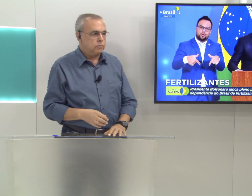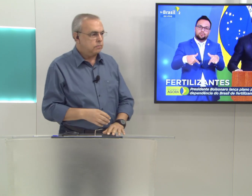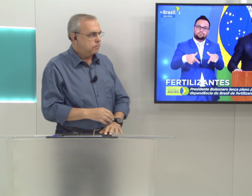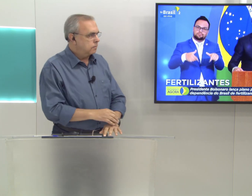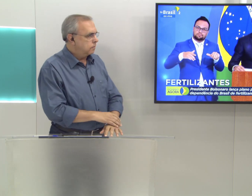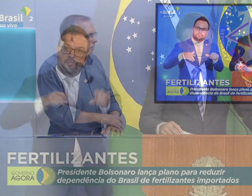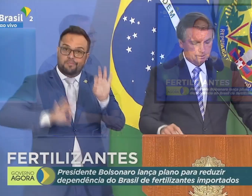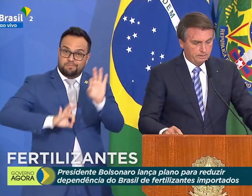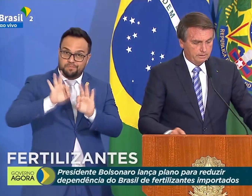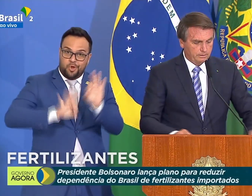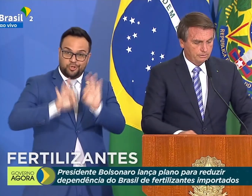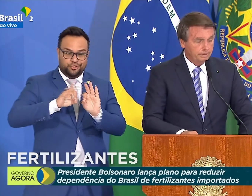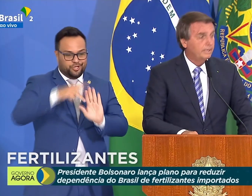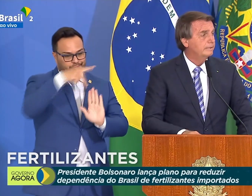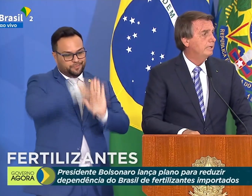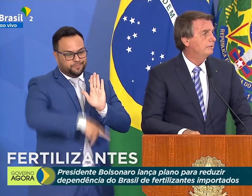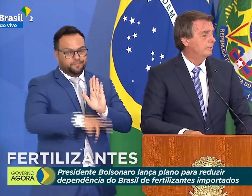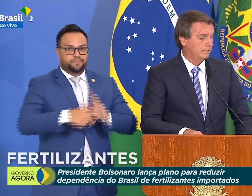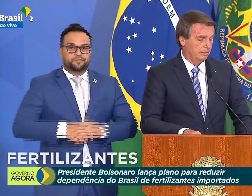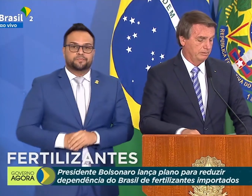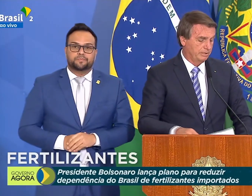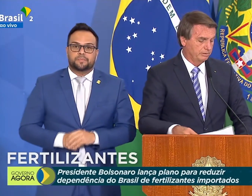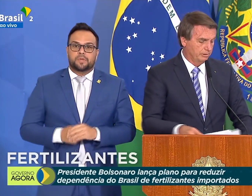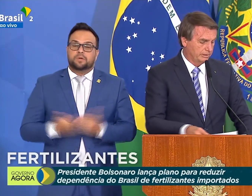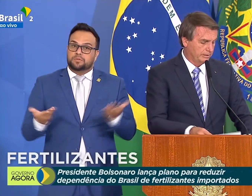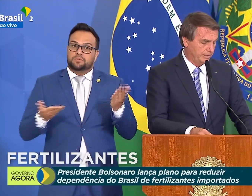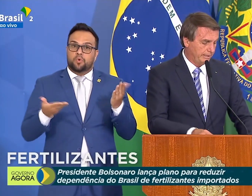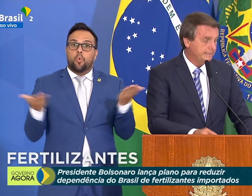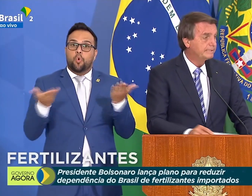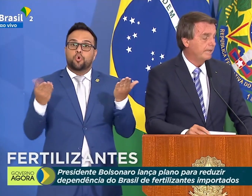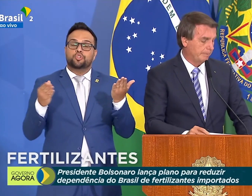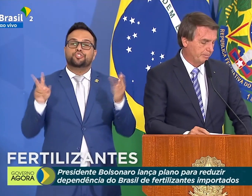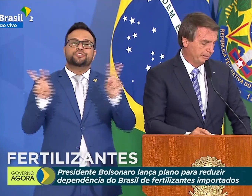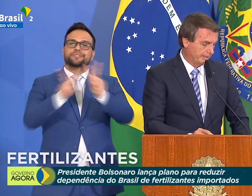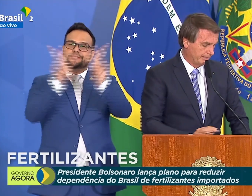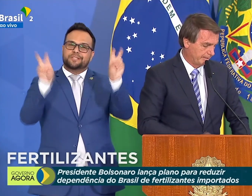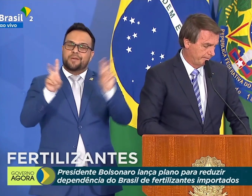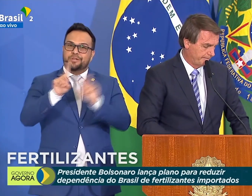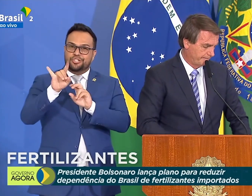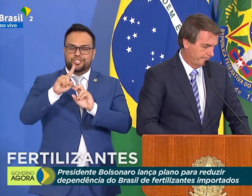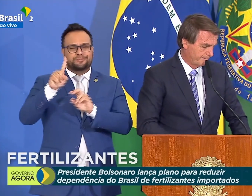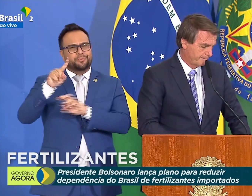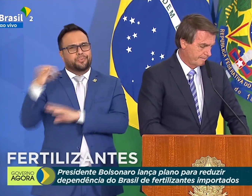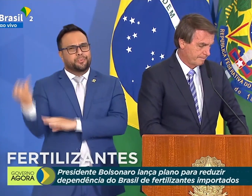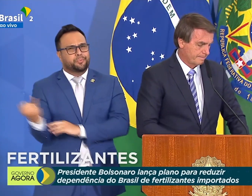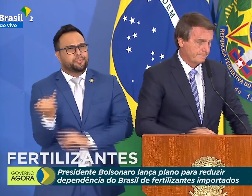Bolsonaro. O tratado aqui no dia de hoje é de extrema importância.